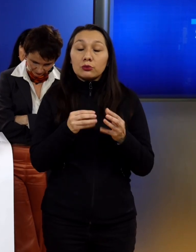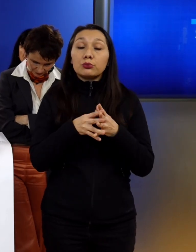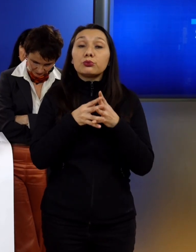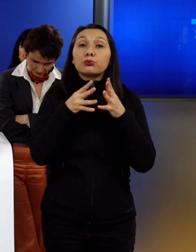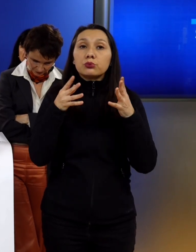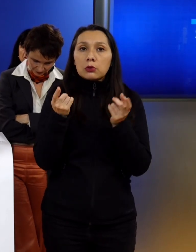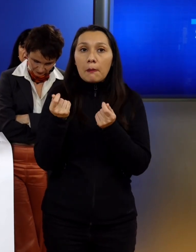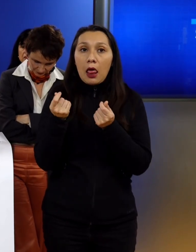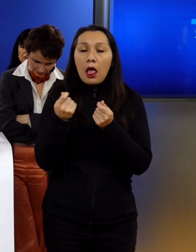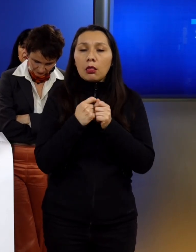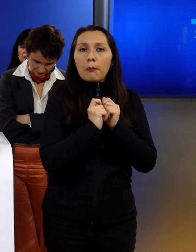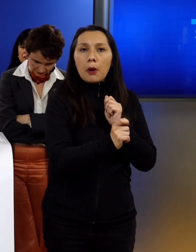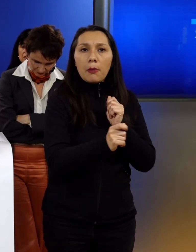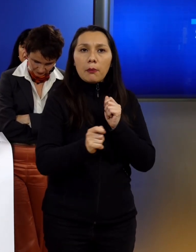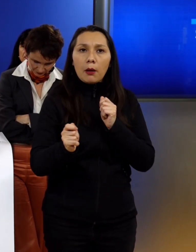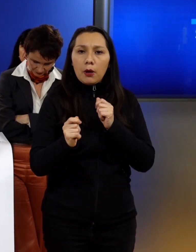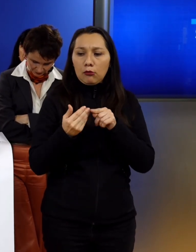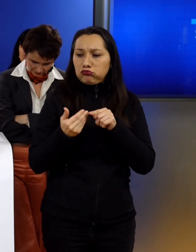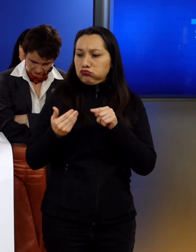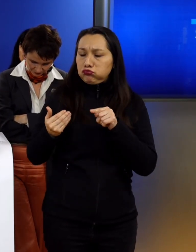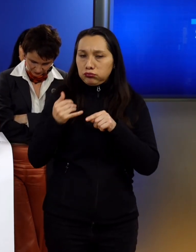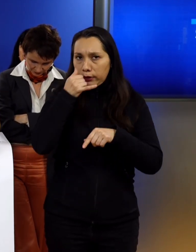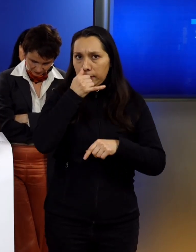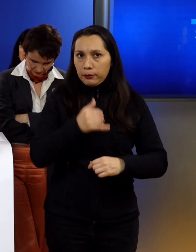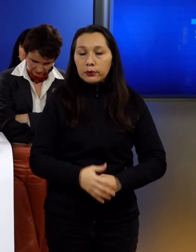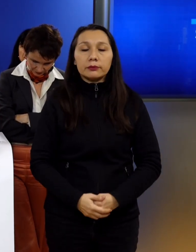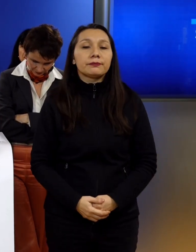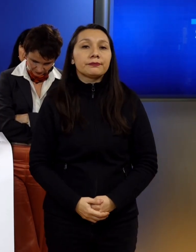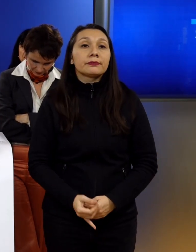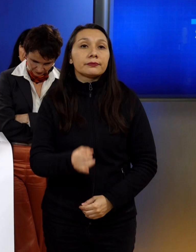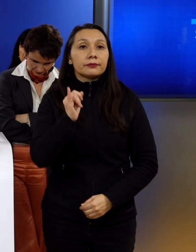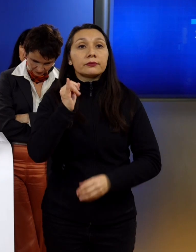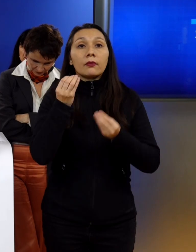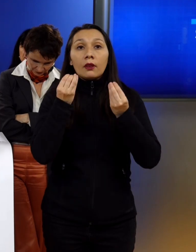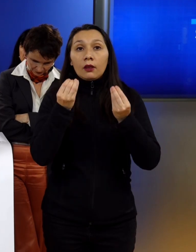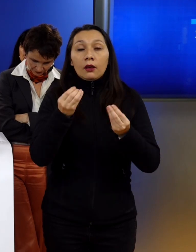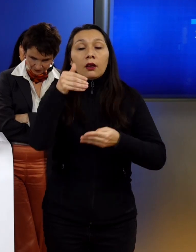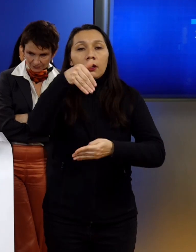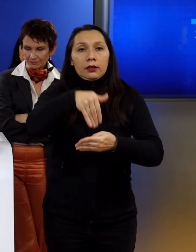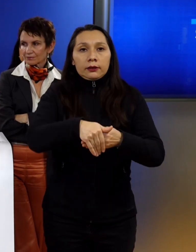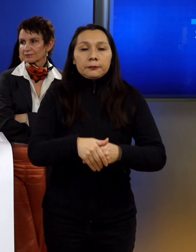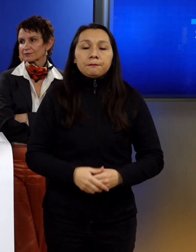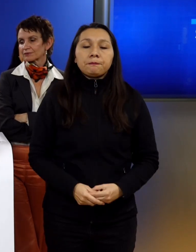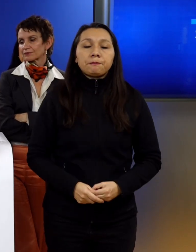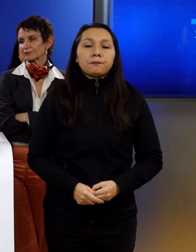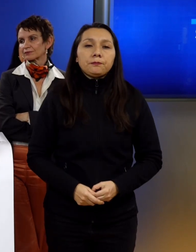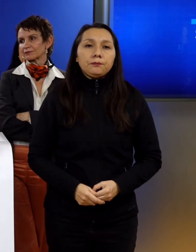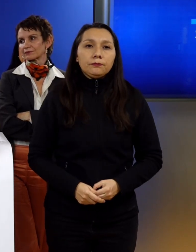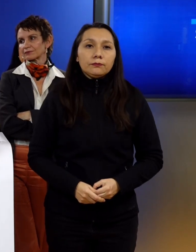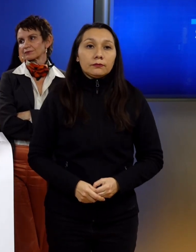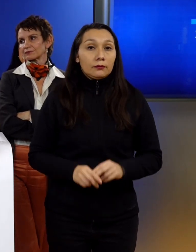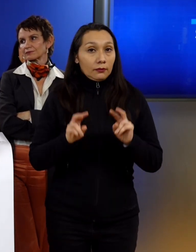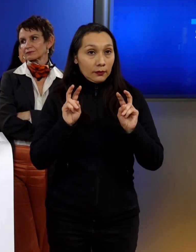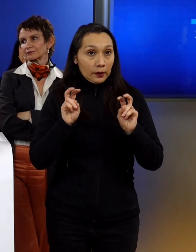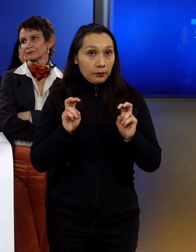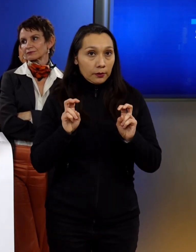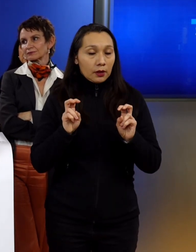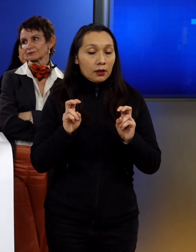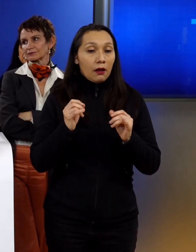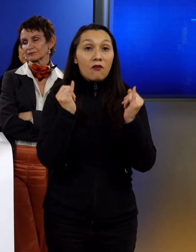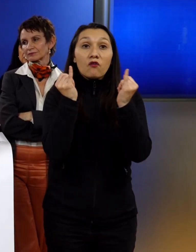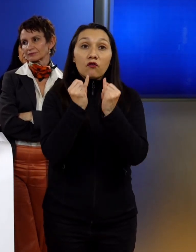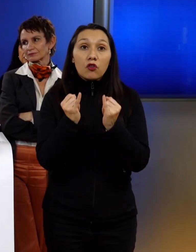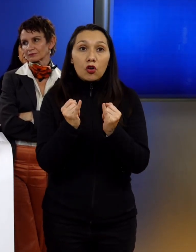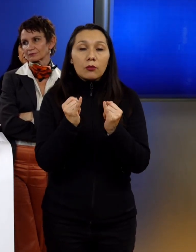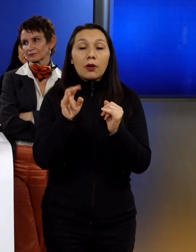gran cantidad de dinero que se les ha pagado en el último tiempo? Sí, bueno, buenas tardes. A ver, dada la